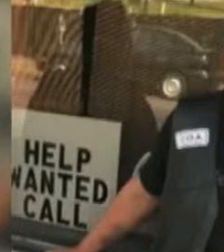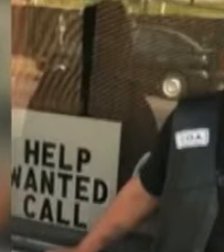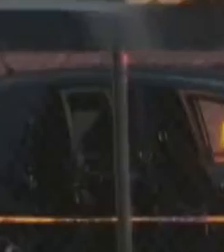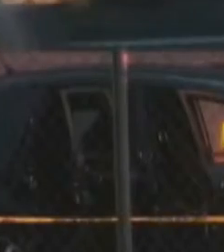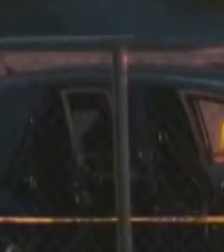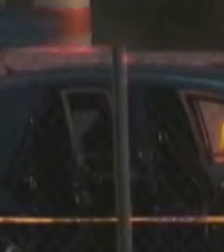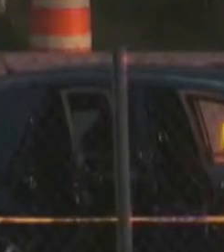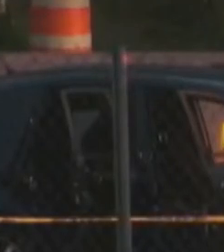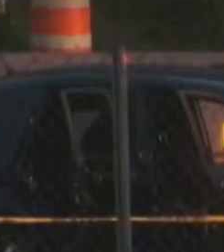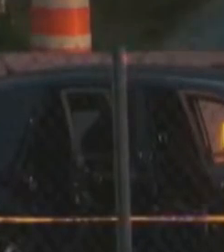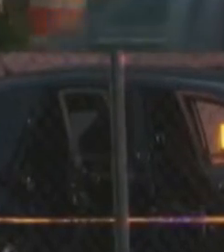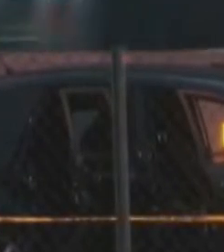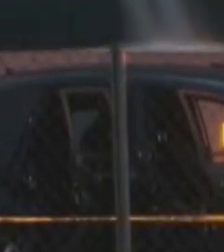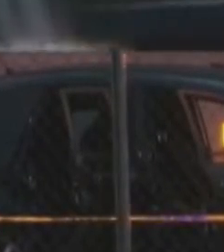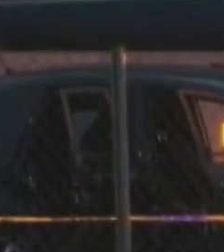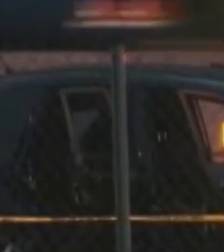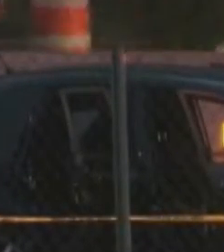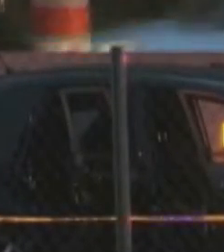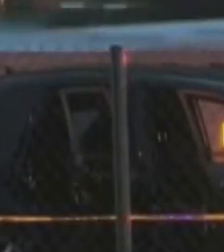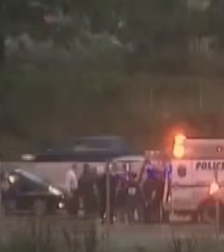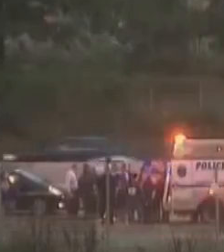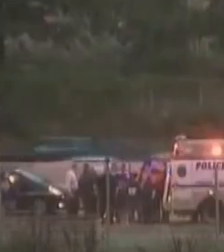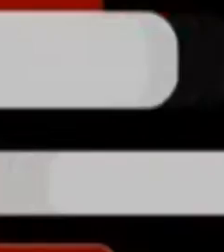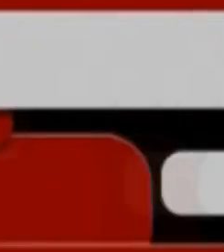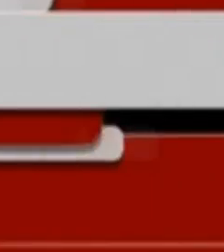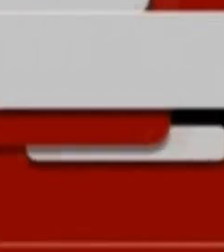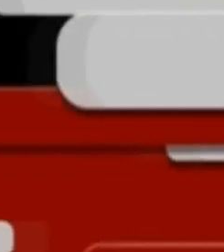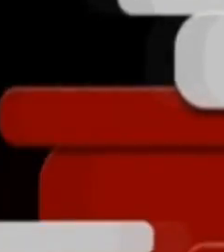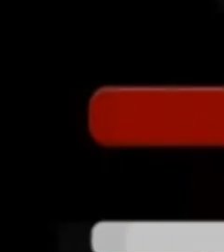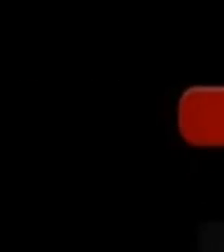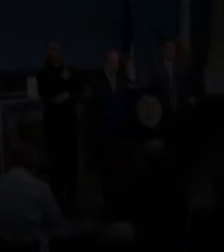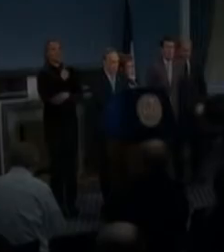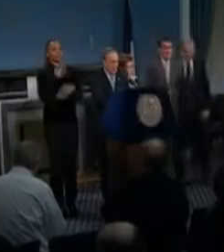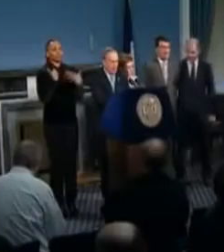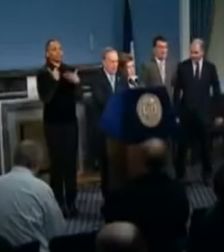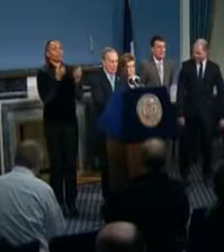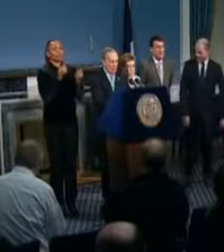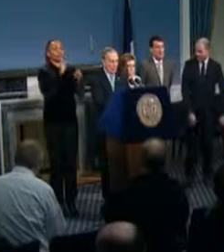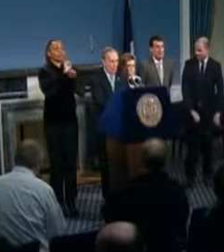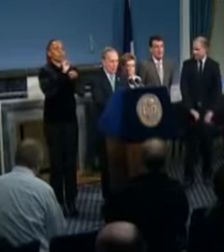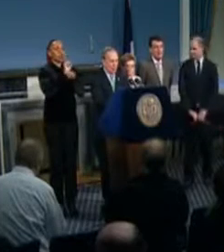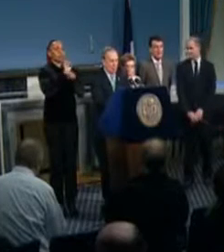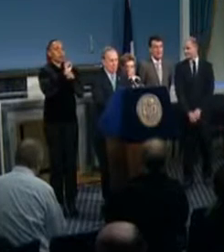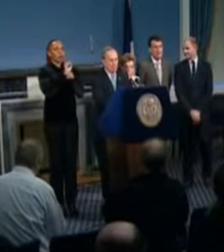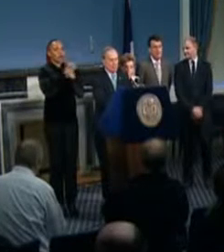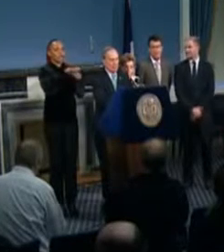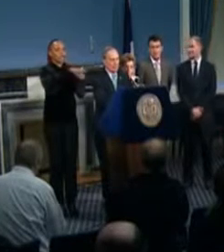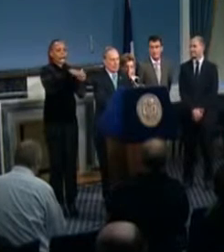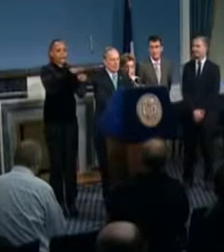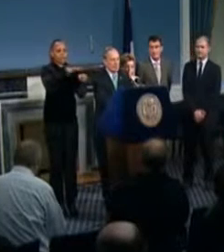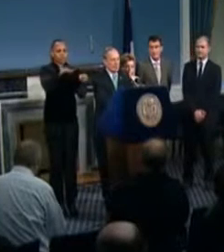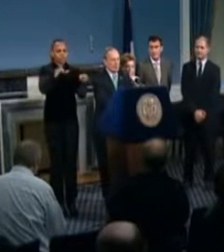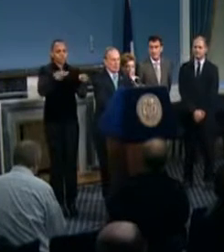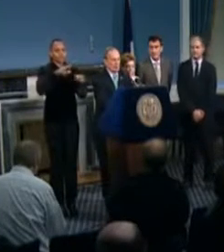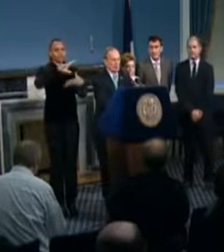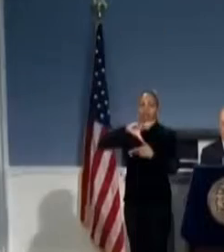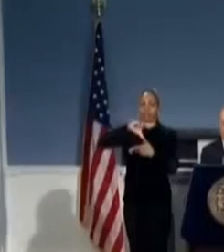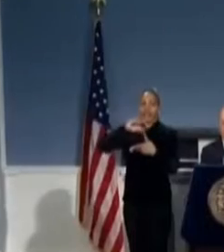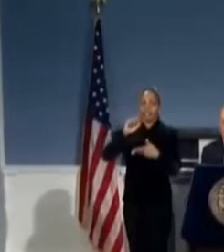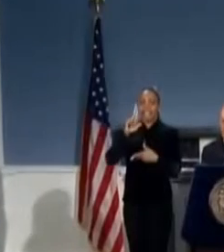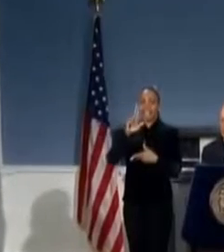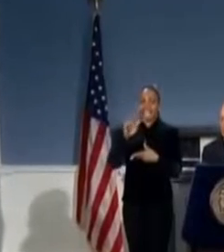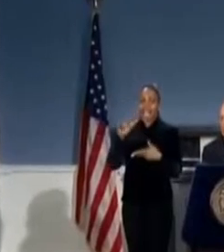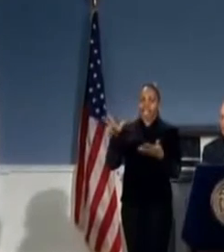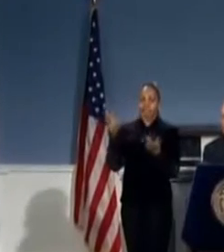descansará hasta que se juzgue al responsable. Y Marco Bloomberg intensifica guerra contra la sal en